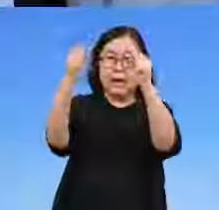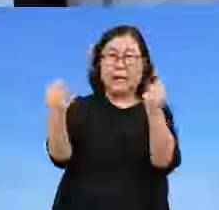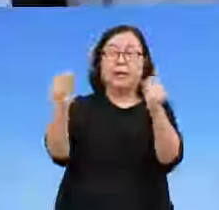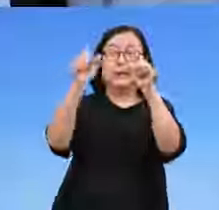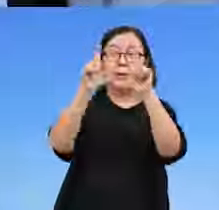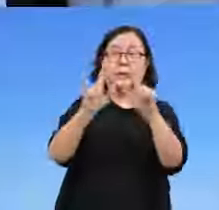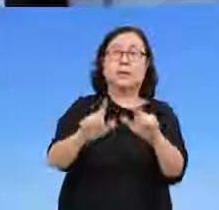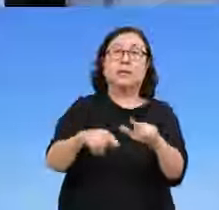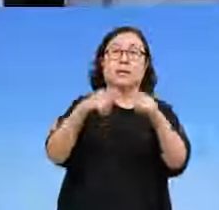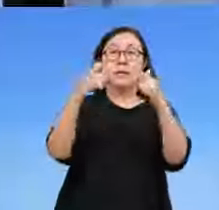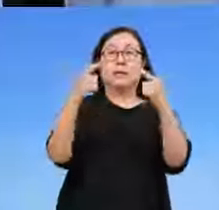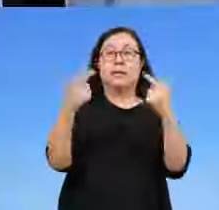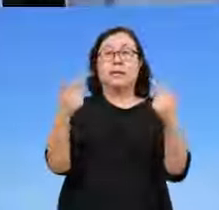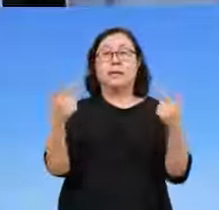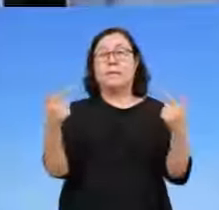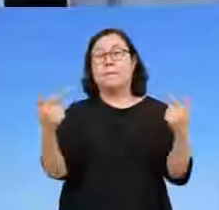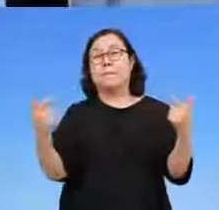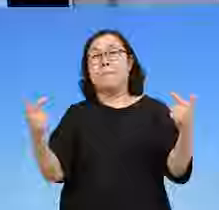때 꺾지